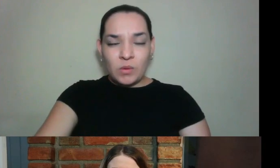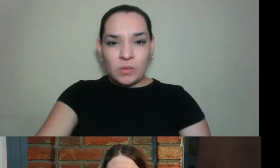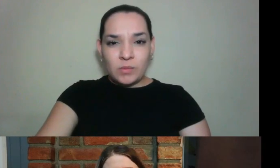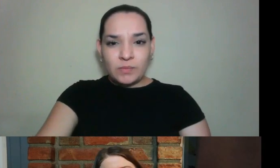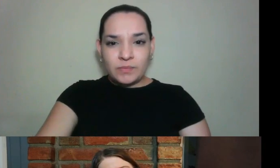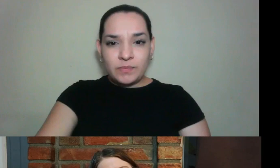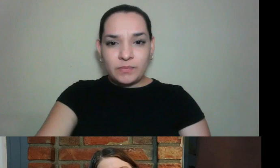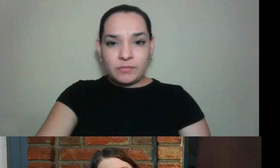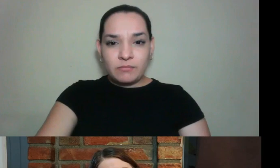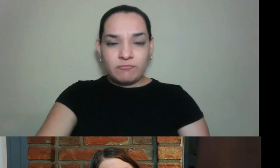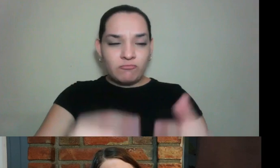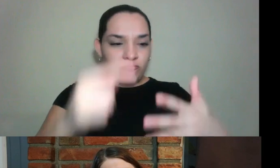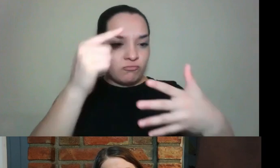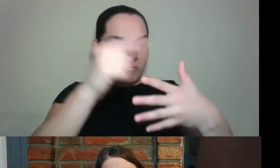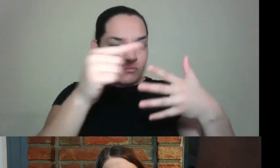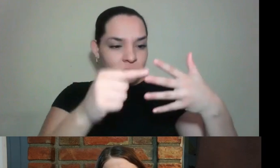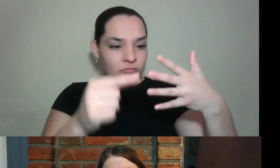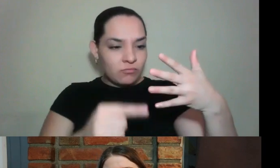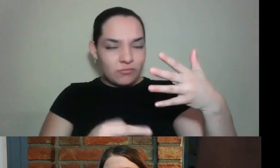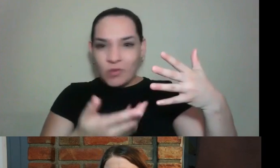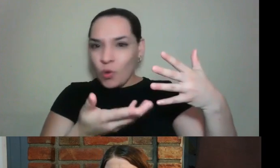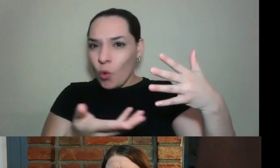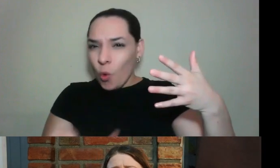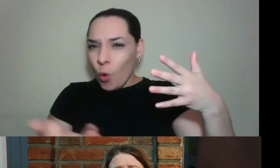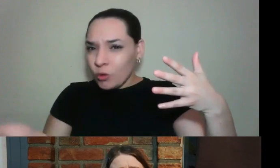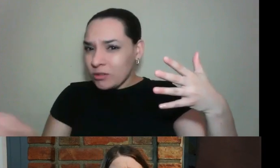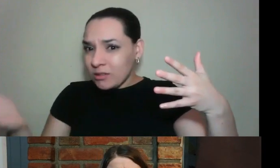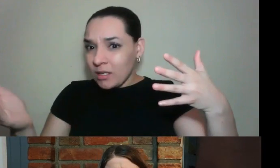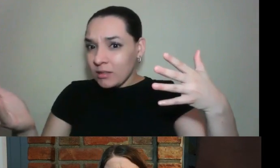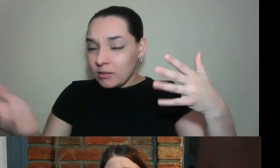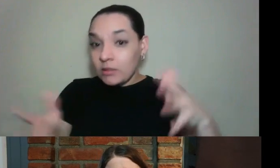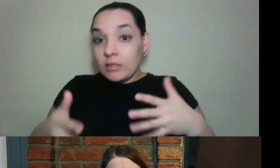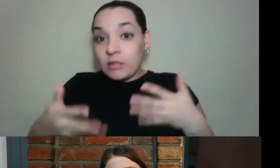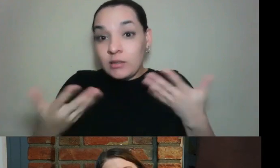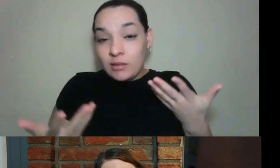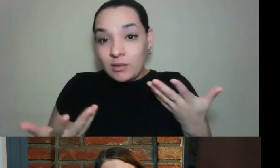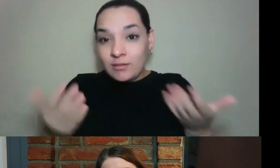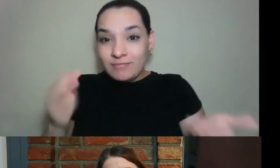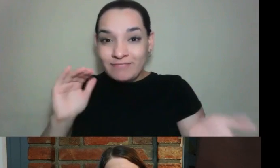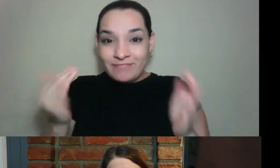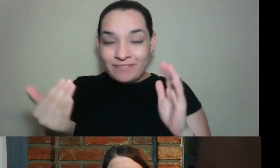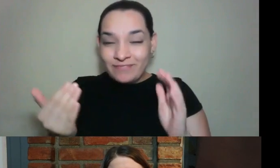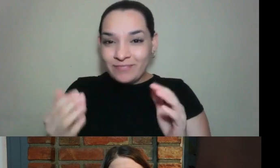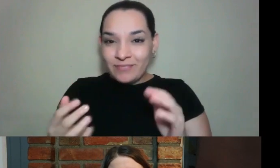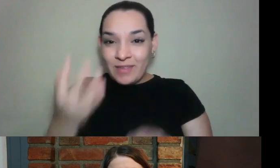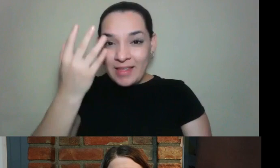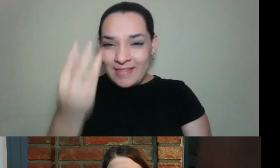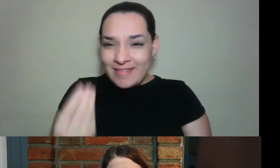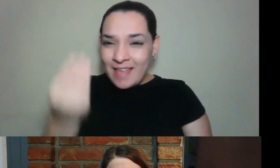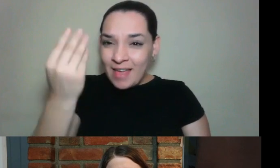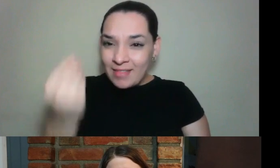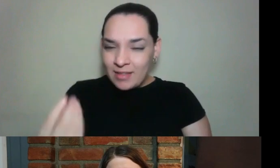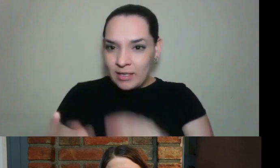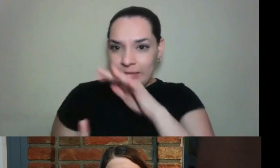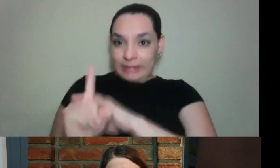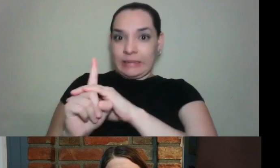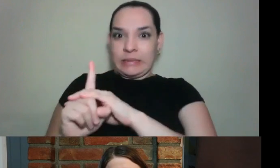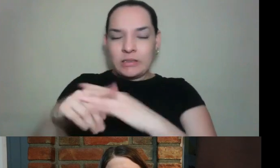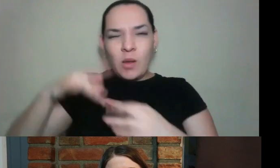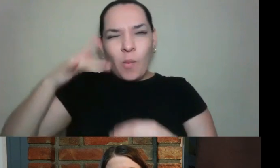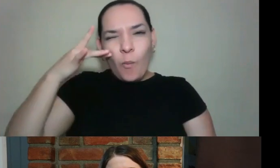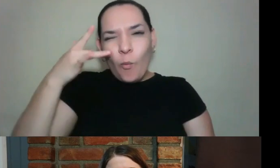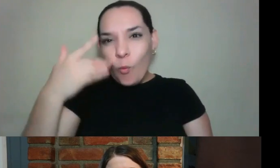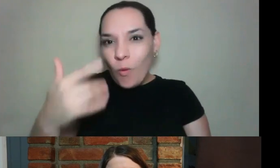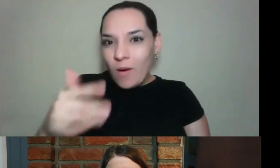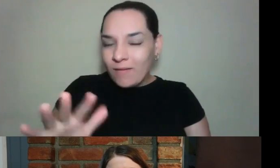Y son pequeñas cosas que nos van poniendo a prueba día a día. Y les puedo decir que